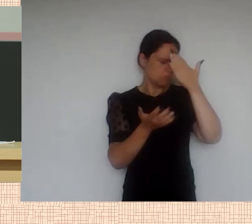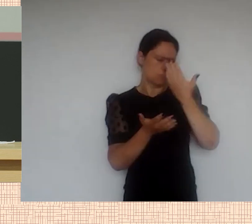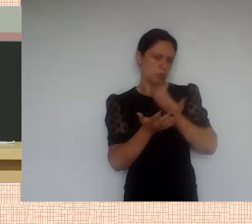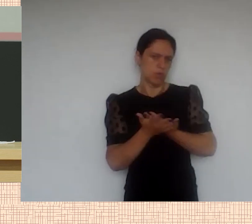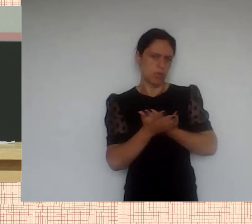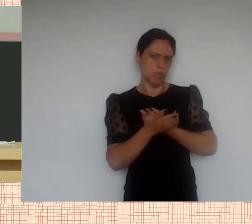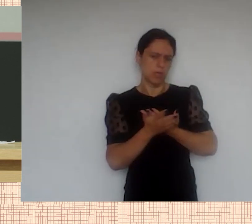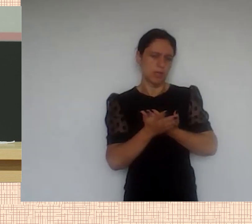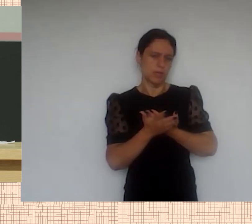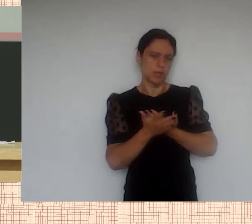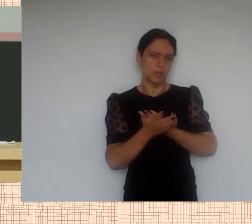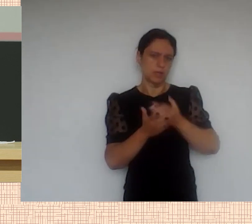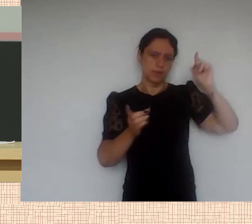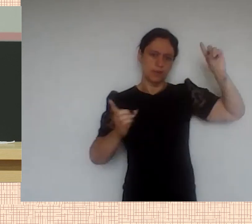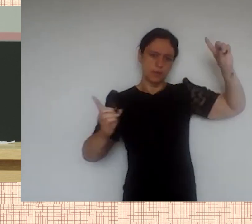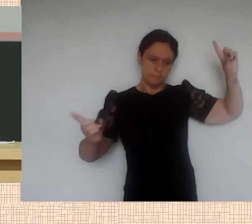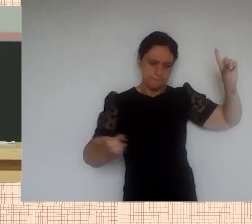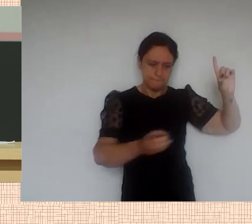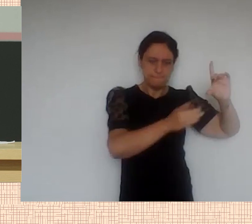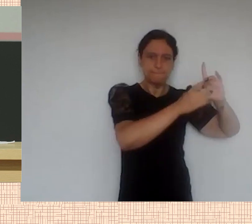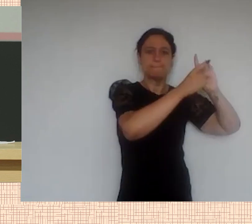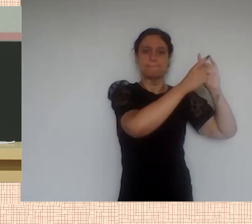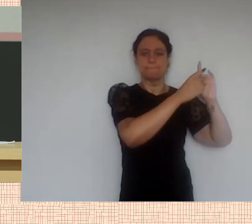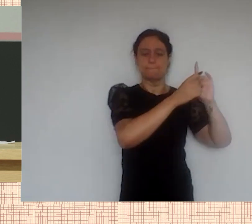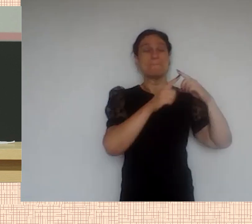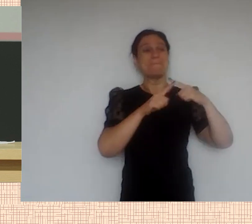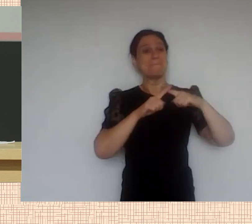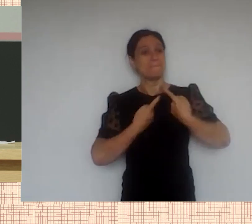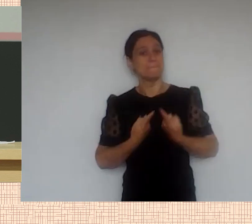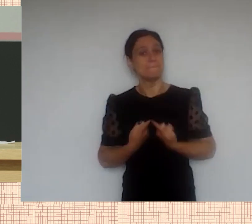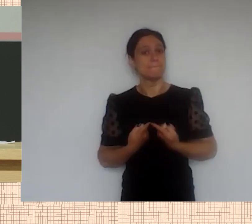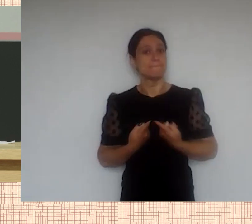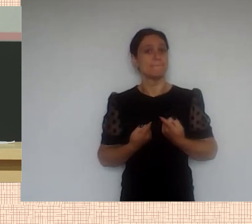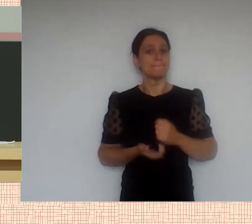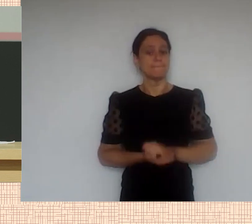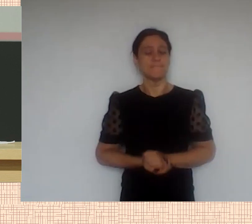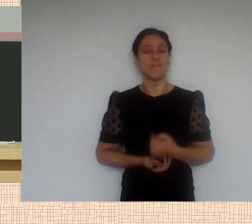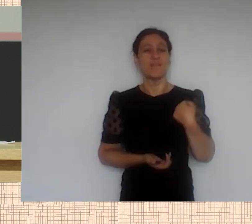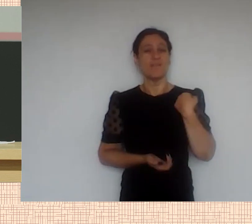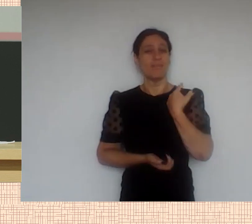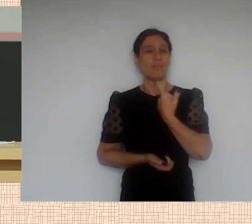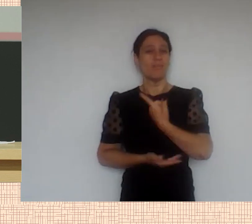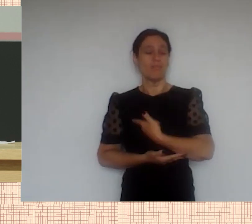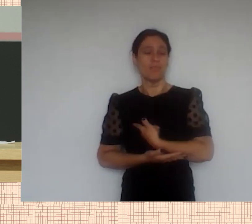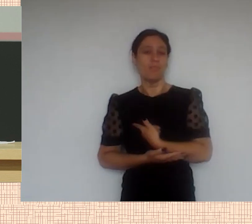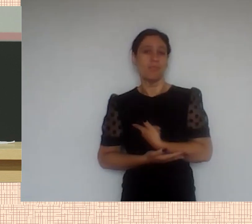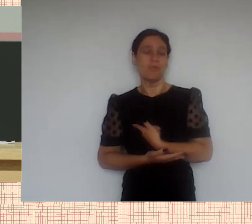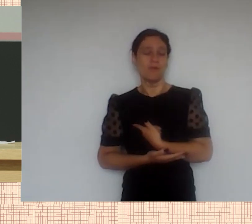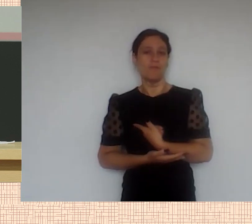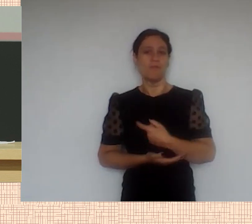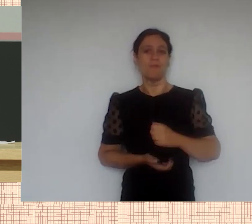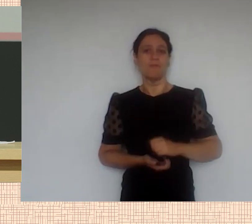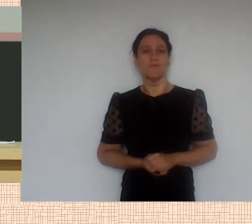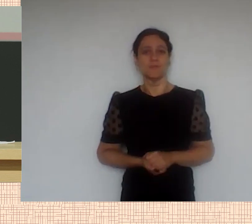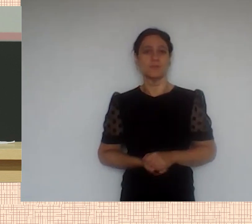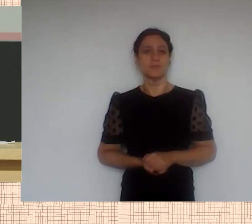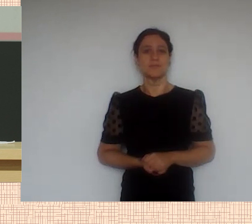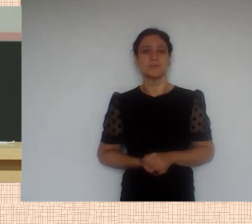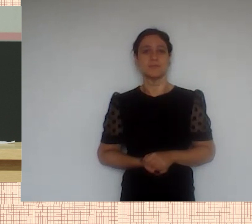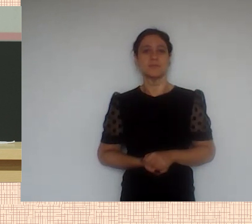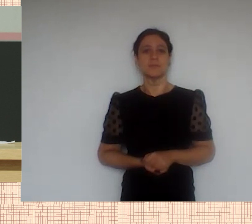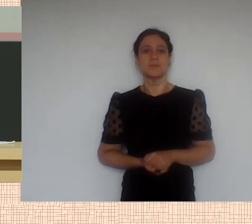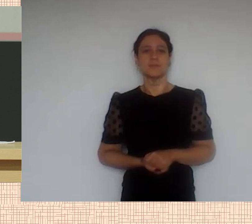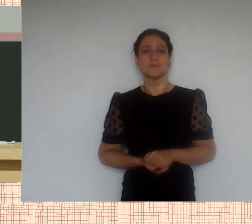com Deus a esse nível. Mas, queridos irmãos, nós somos reconectados a